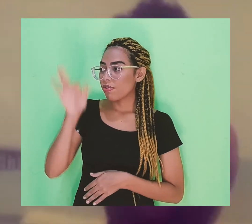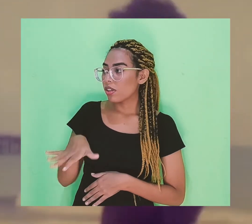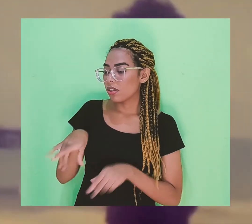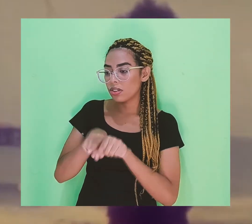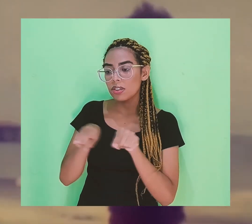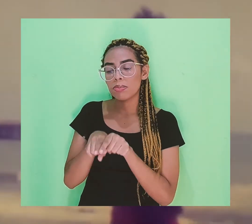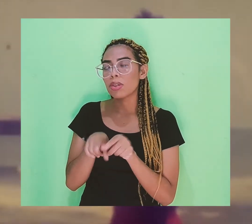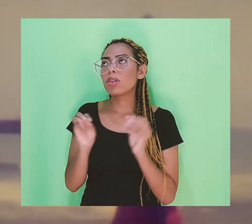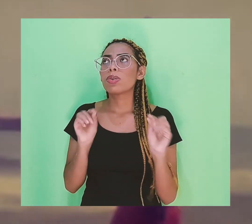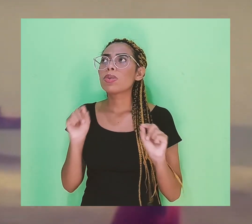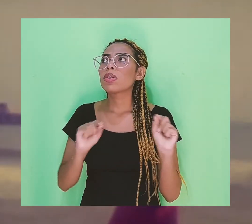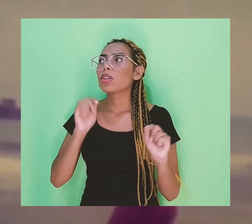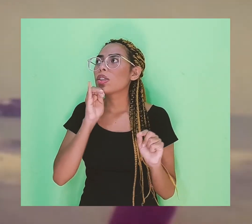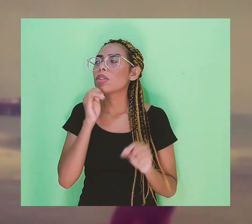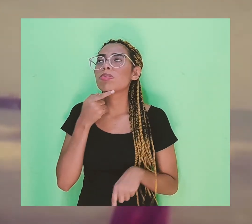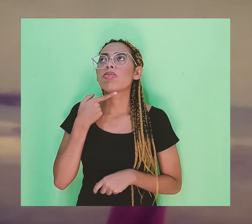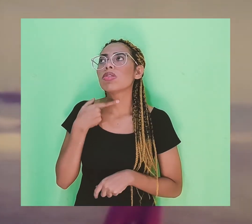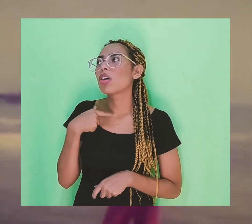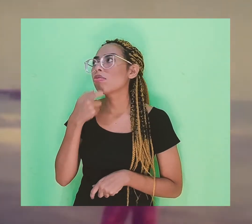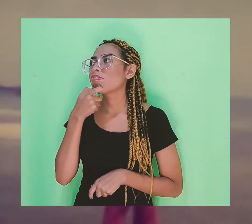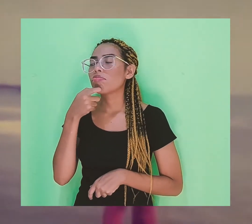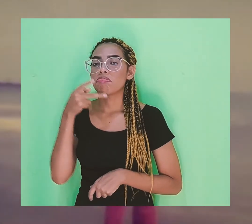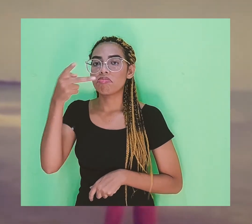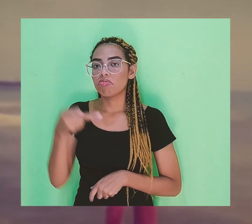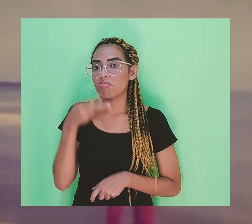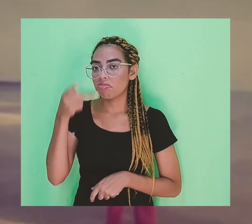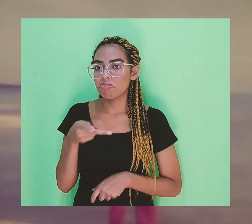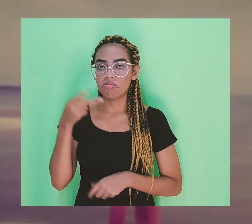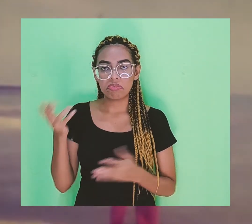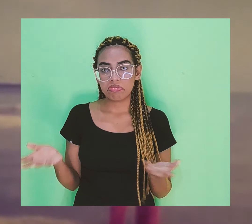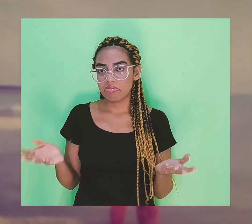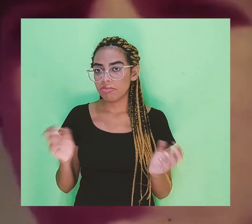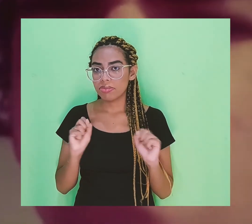assim, também, né? De como... O que tu quiser falar, assim, sabe? Sem citar nomes.